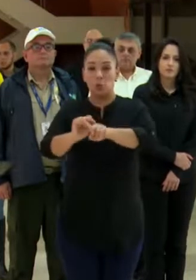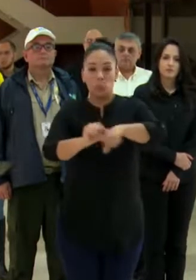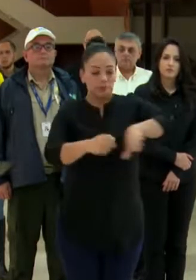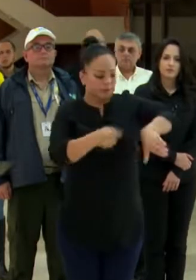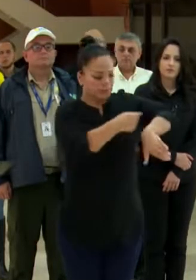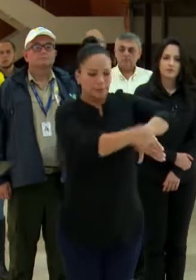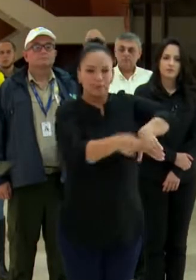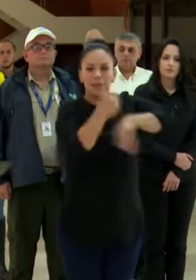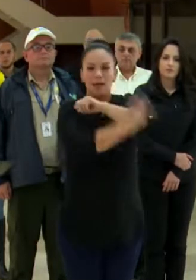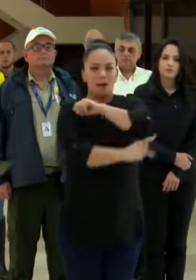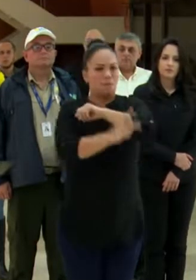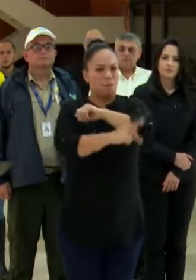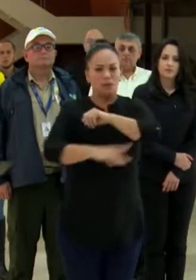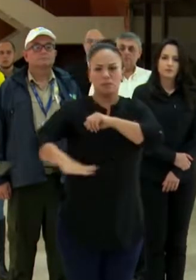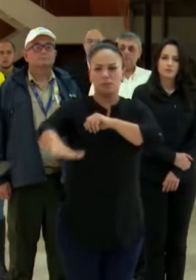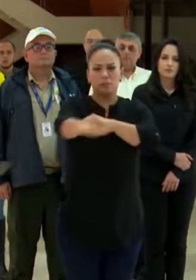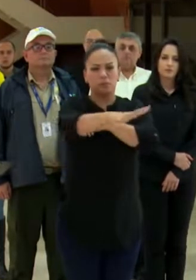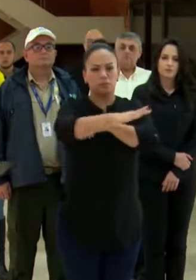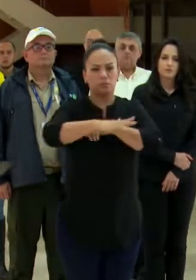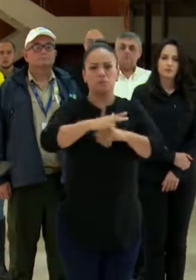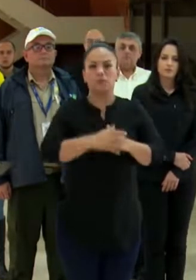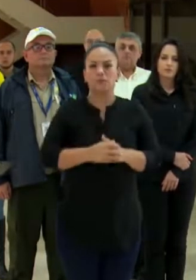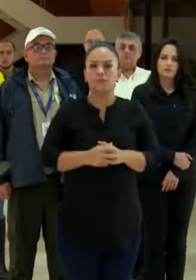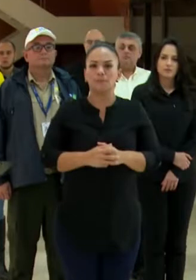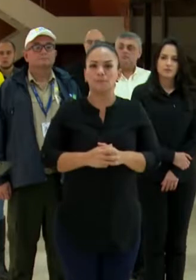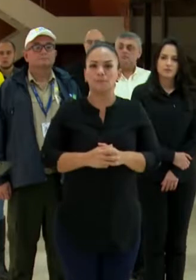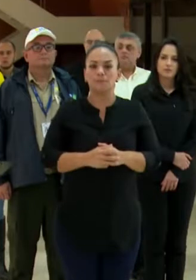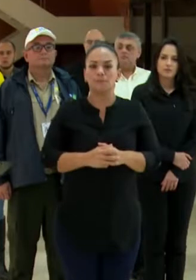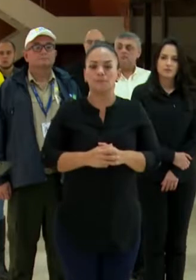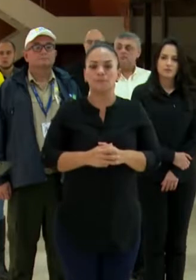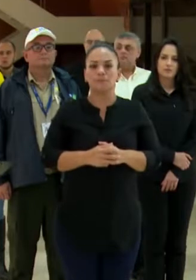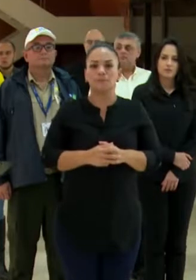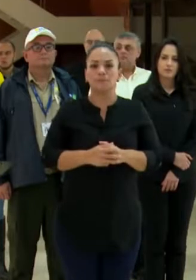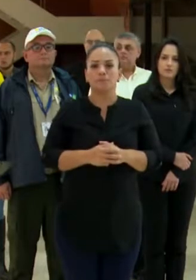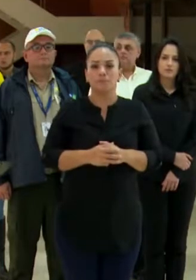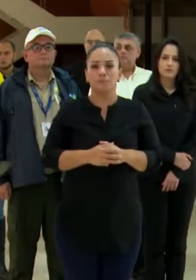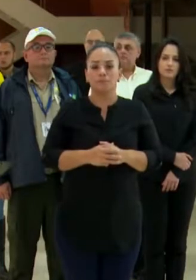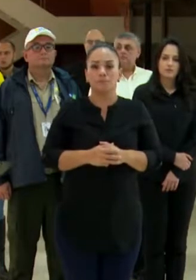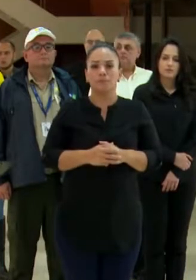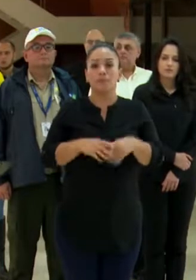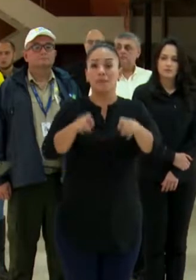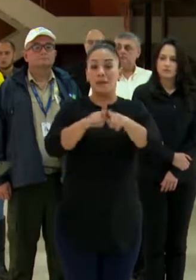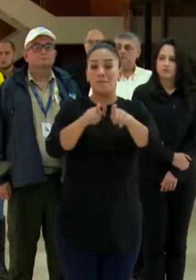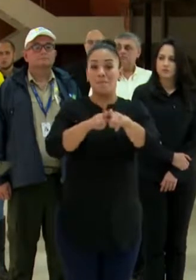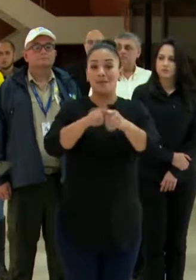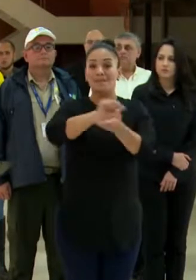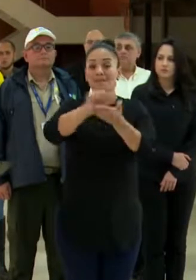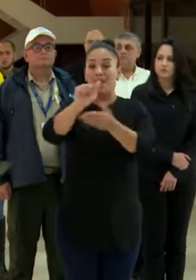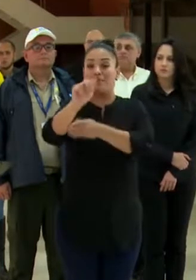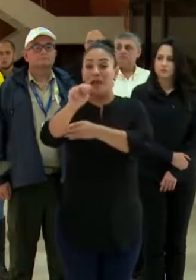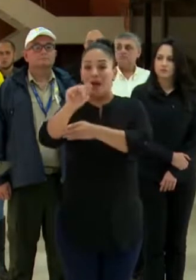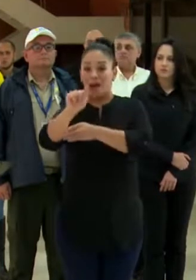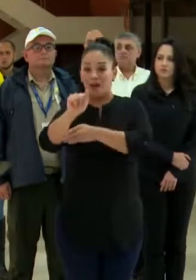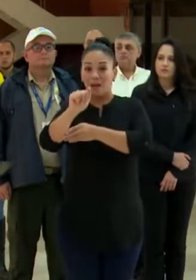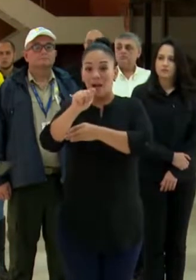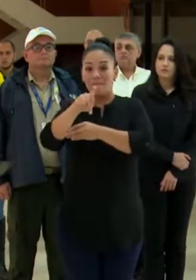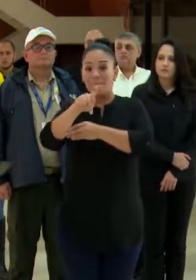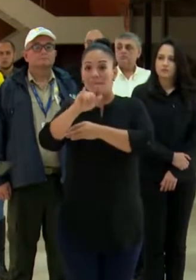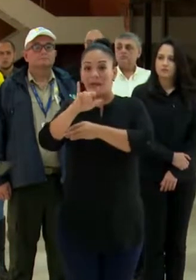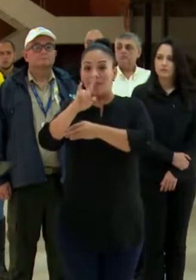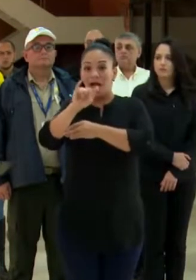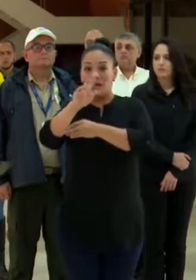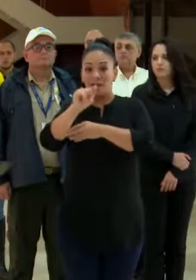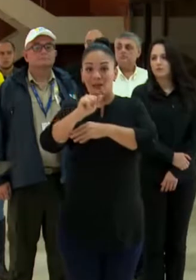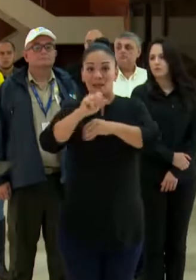país, incluyendo el derrumbe en Piedades de Santana, verdaderamente impresionante,